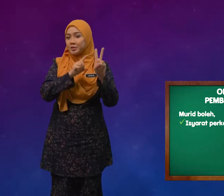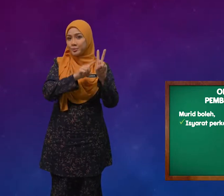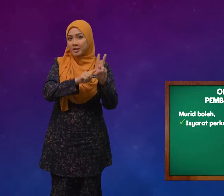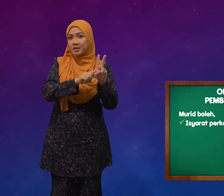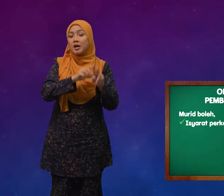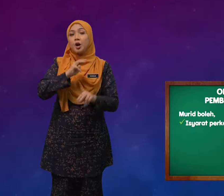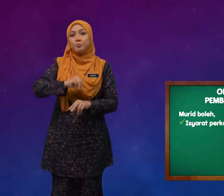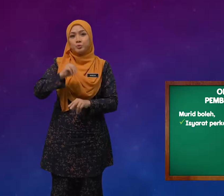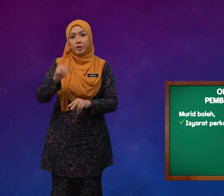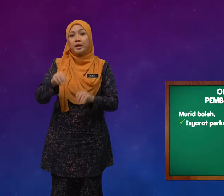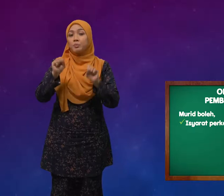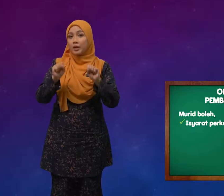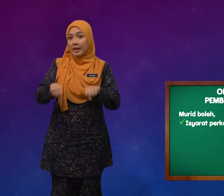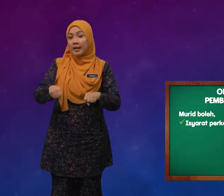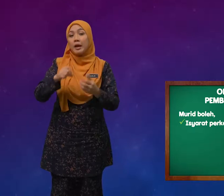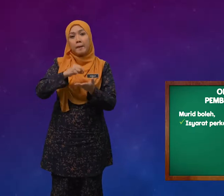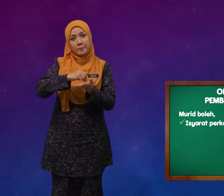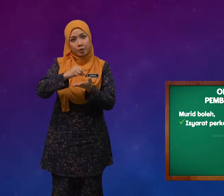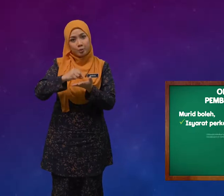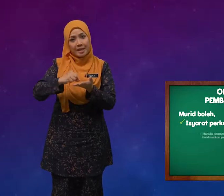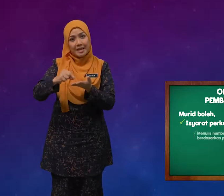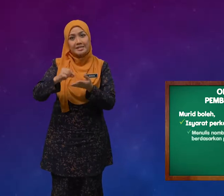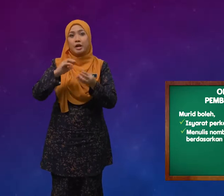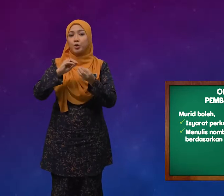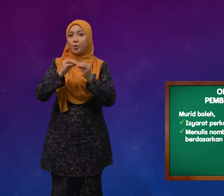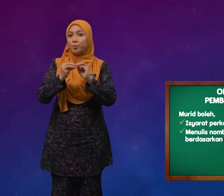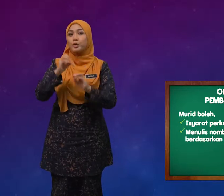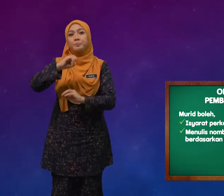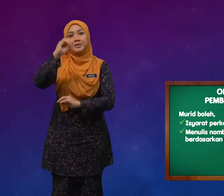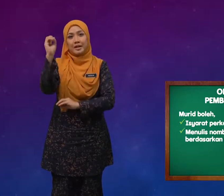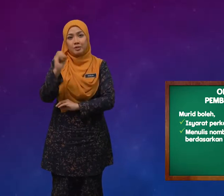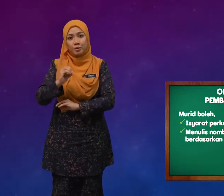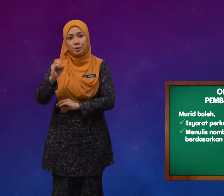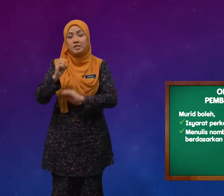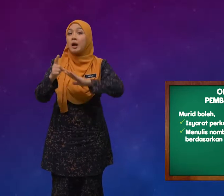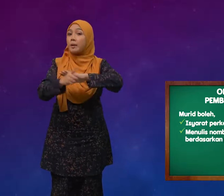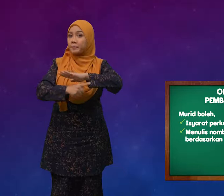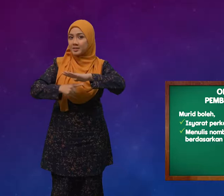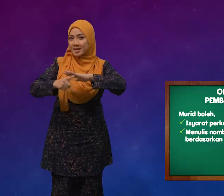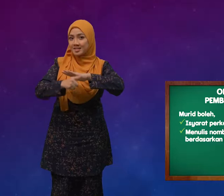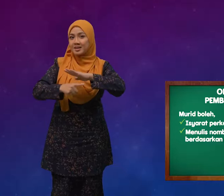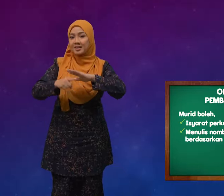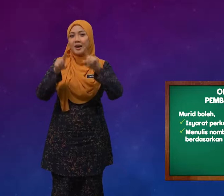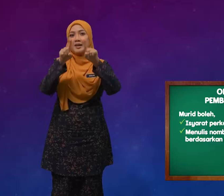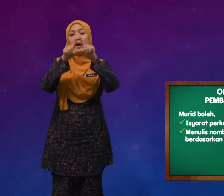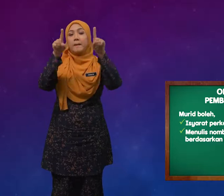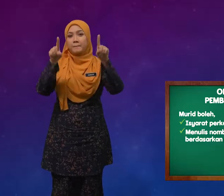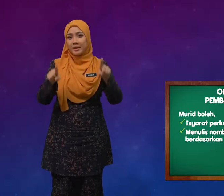kedua, murid boleh menulis nombor peratus berdasarkan